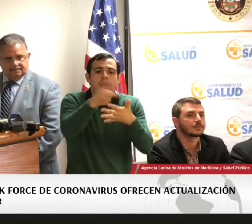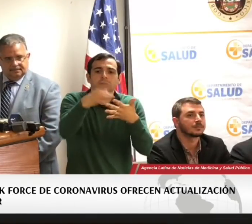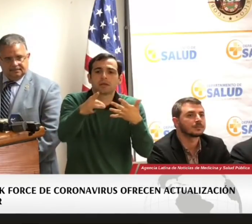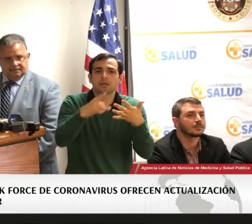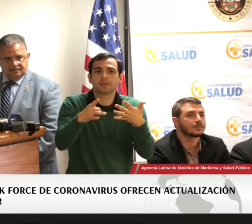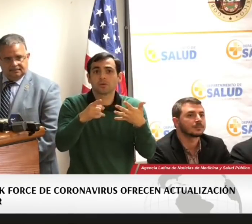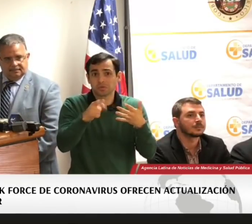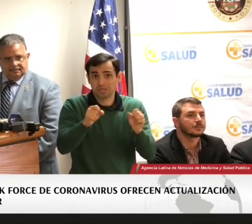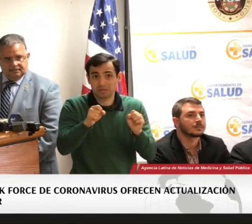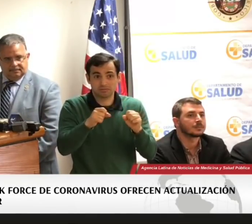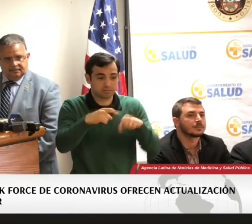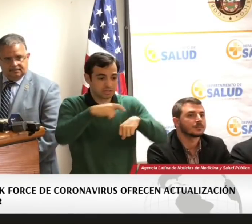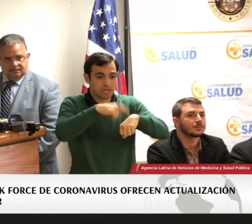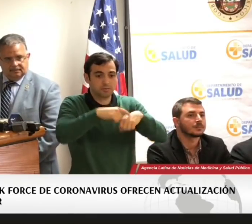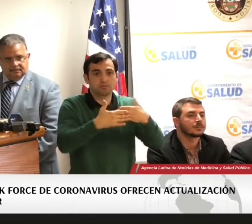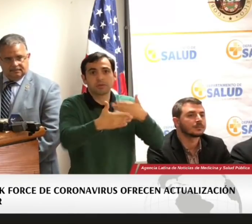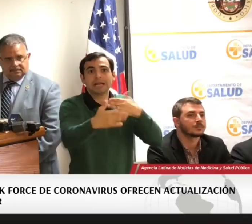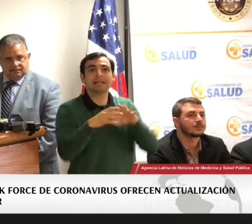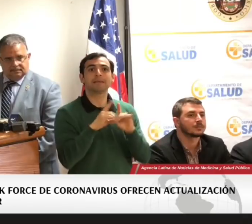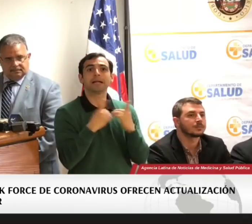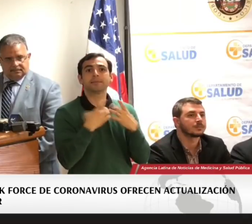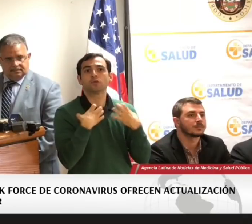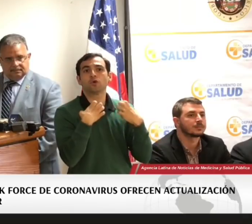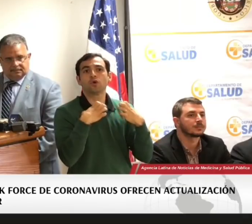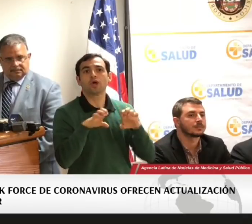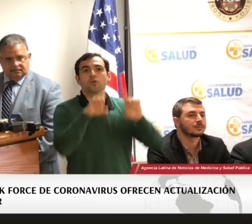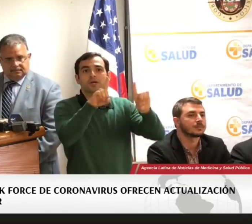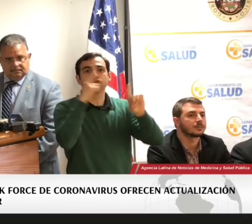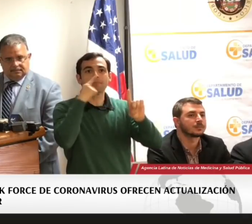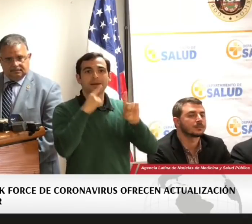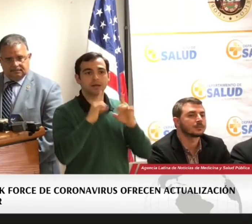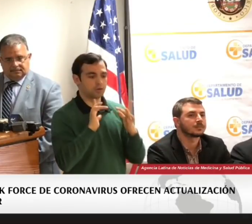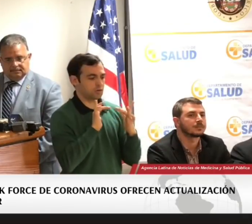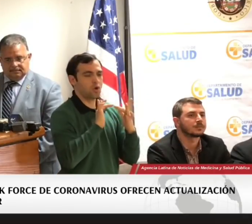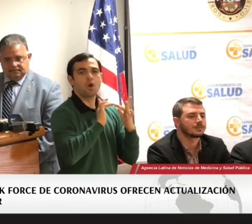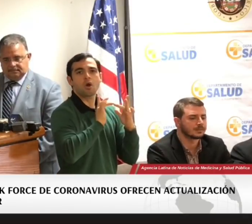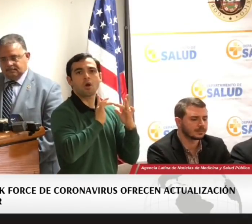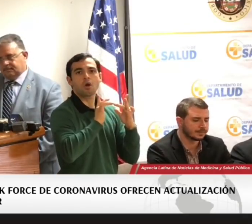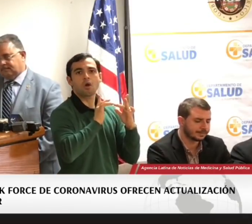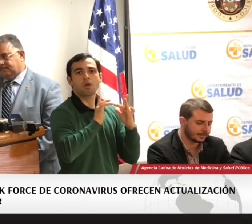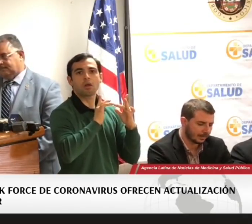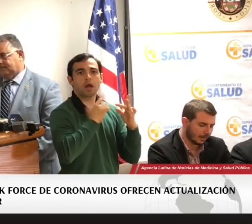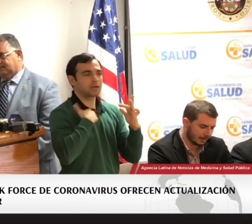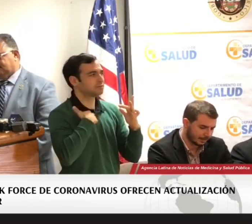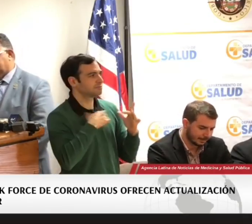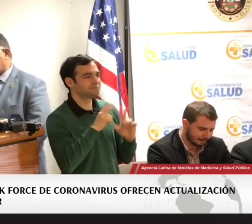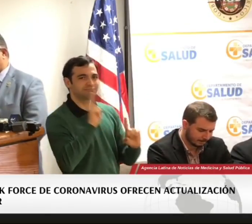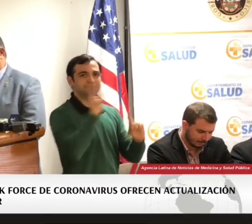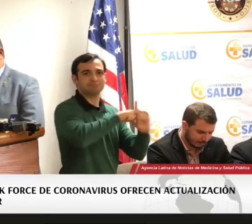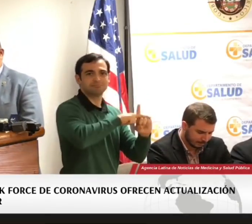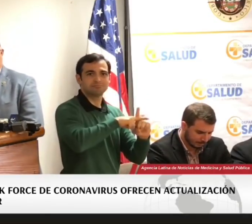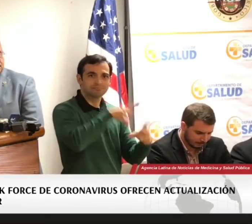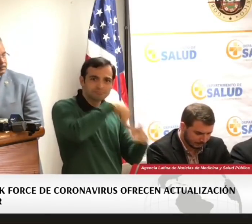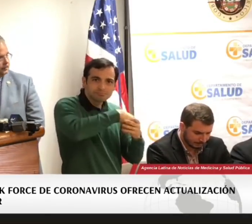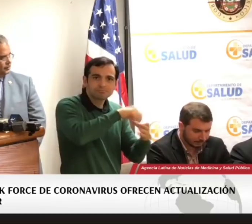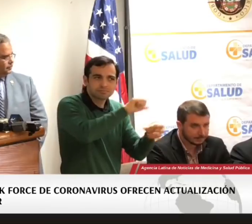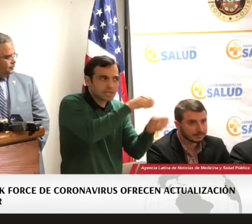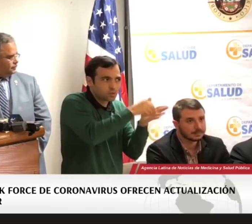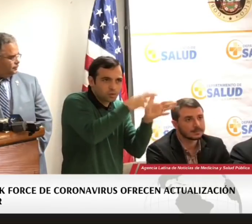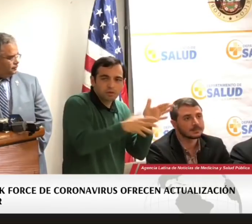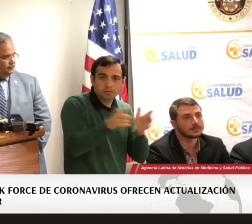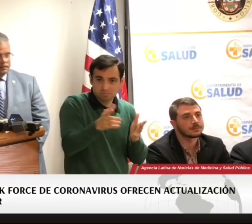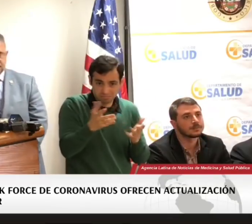el periodo, en el caso del Departamento de Educación, el periodo para la matrícula en línea, que se supone que finalice mañana, así que se estaría realizando.